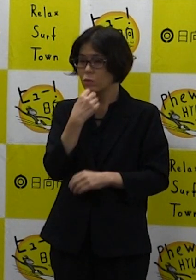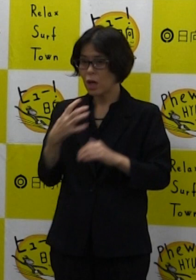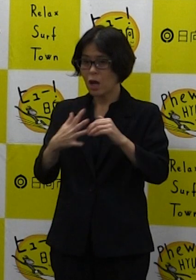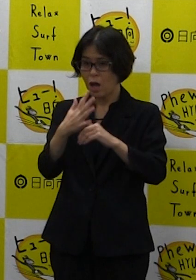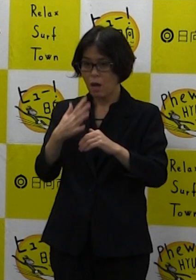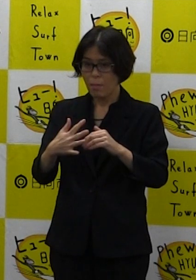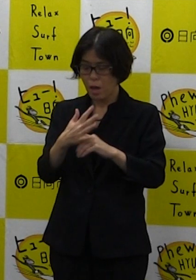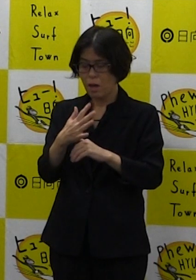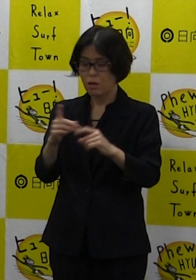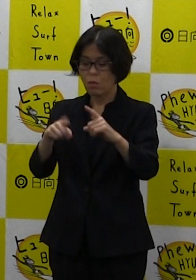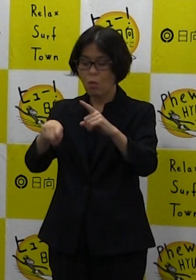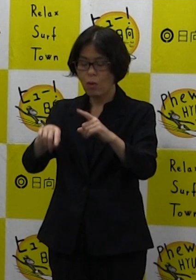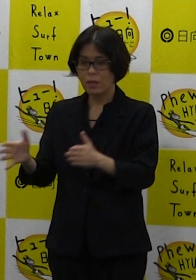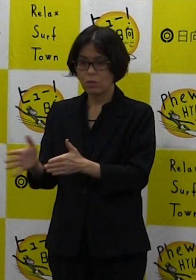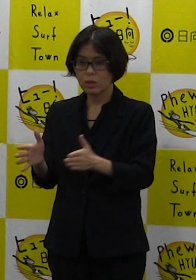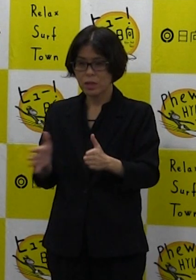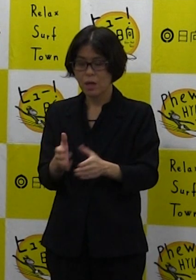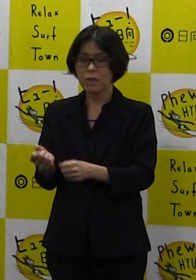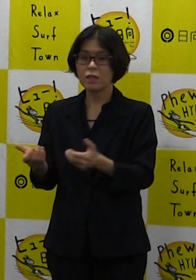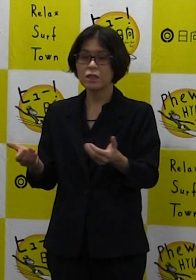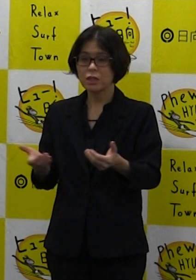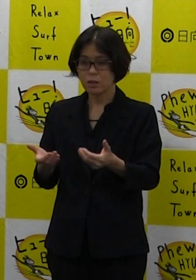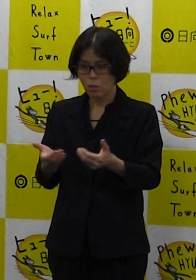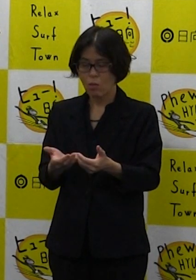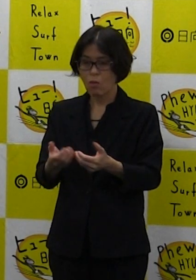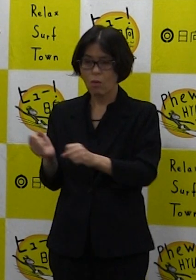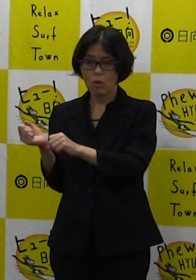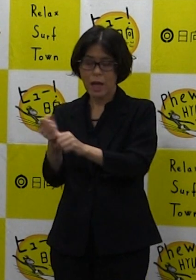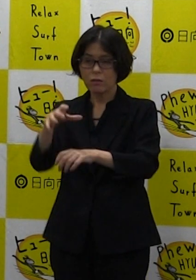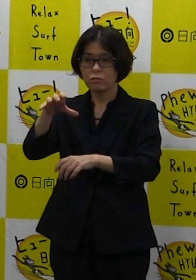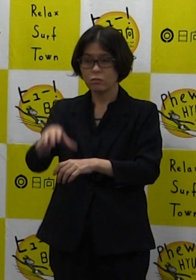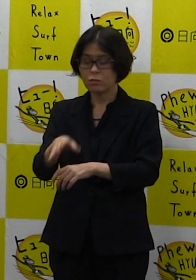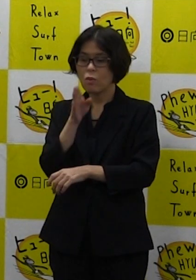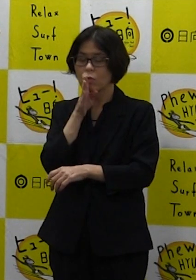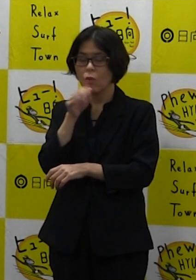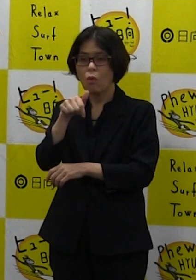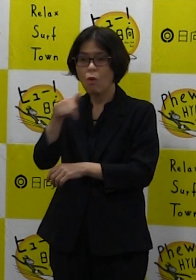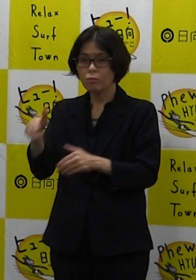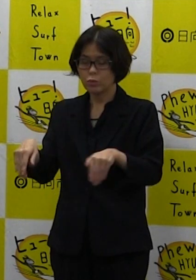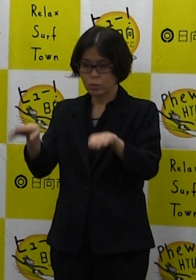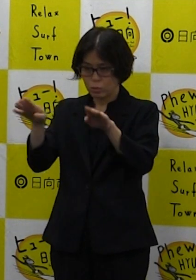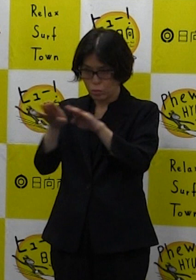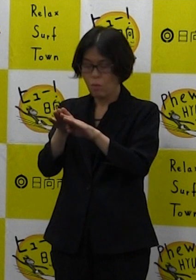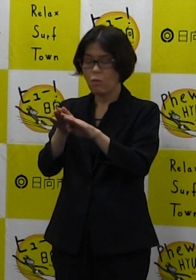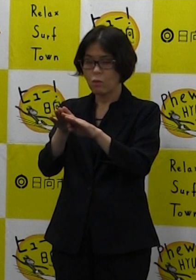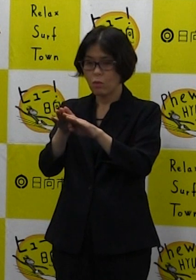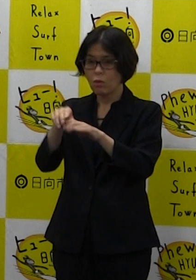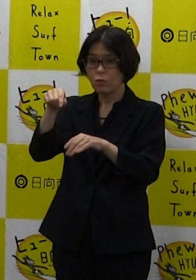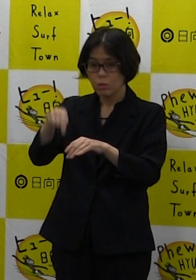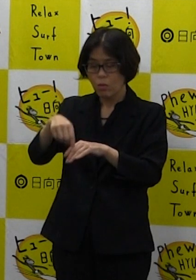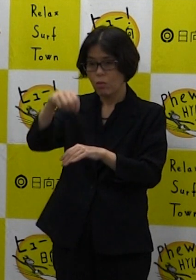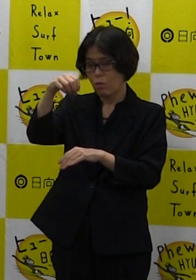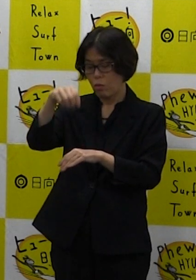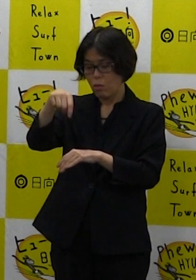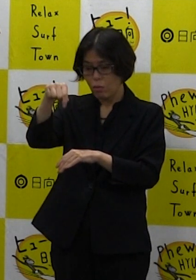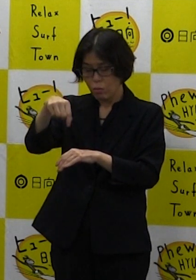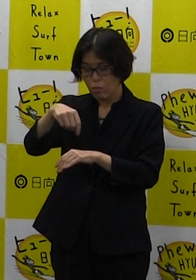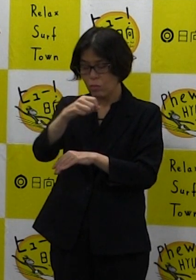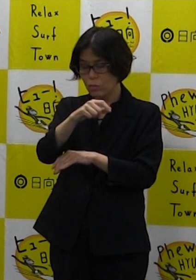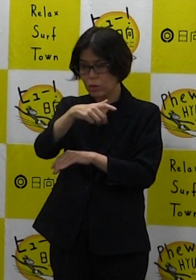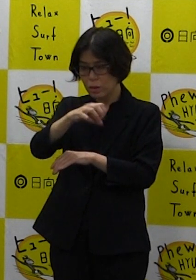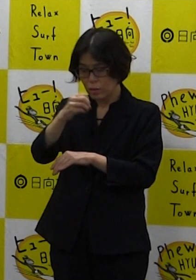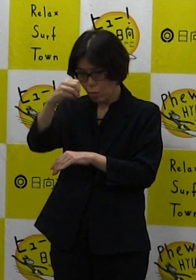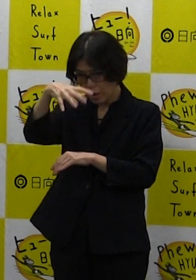公園整備事業野球場本部等建築したい工事及び野球場本部等など